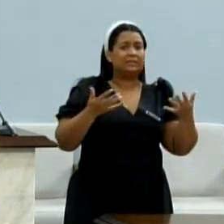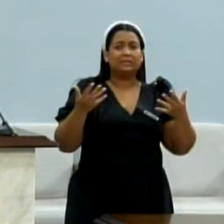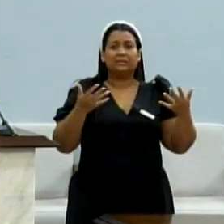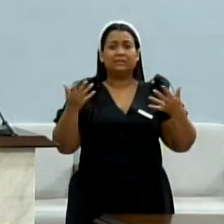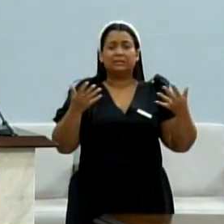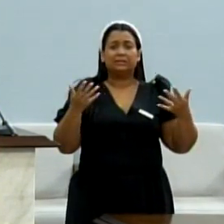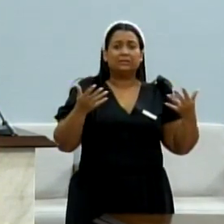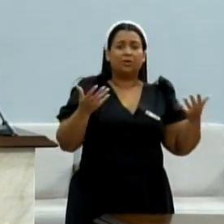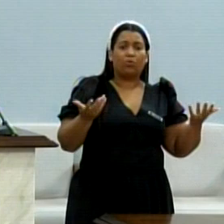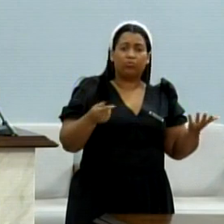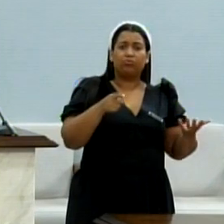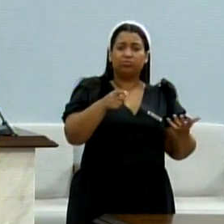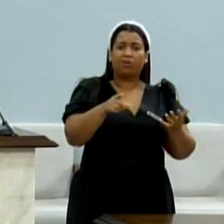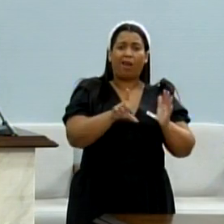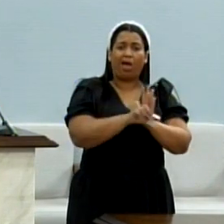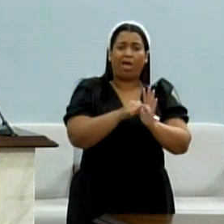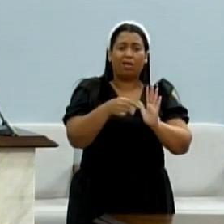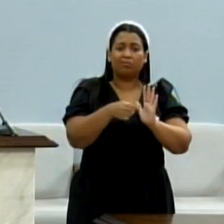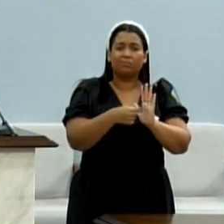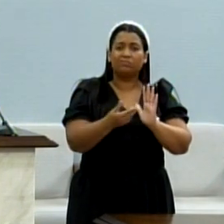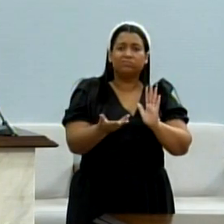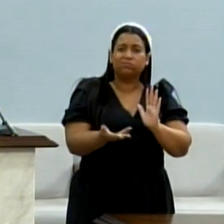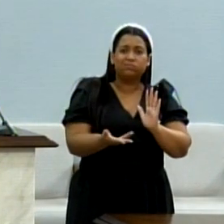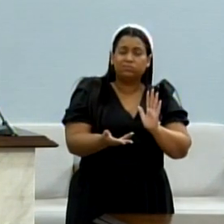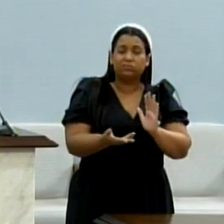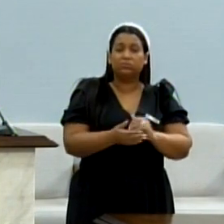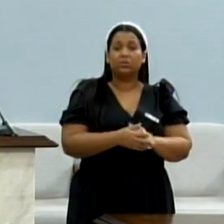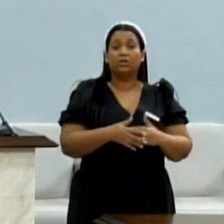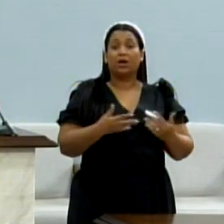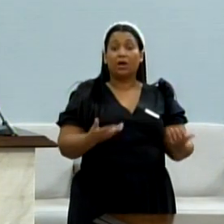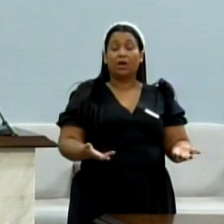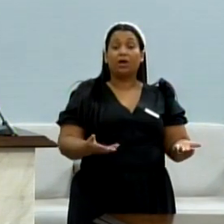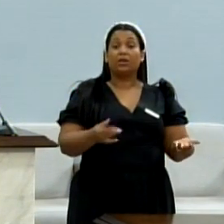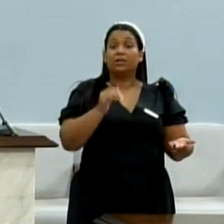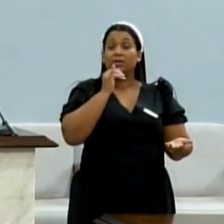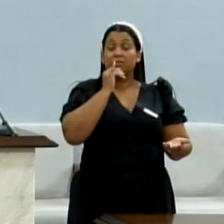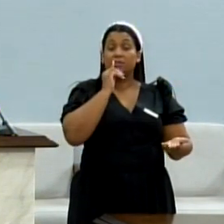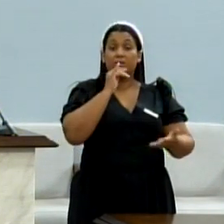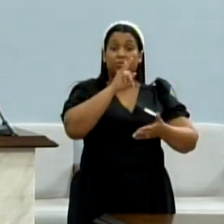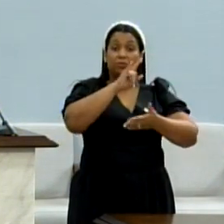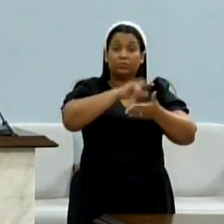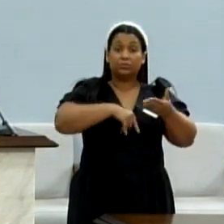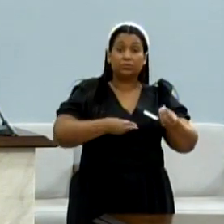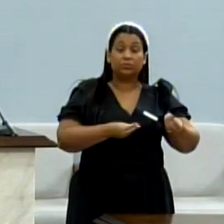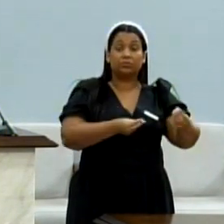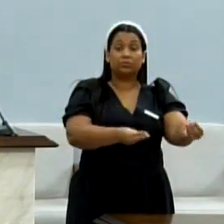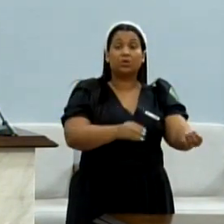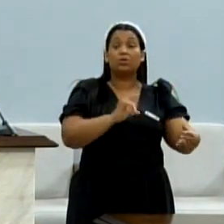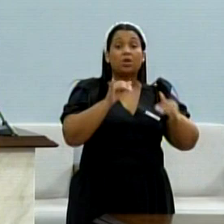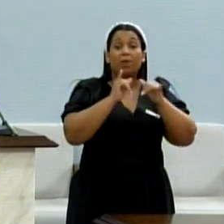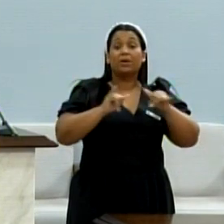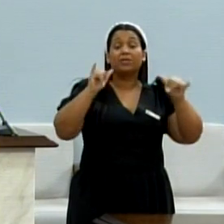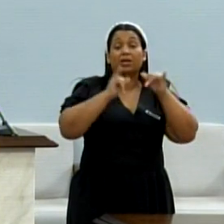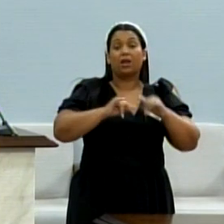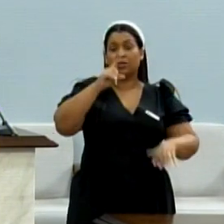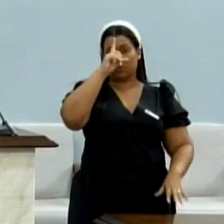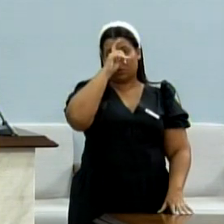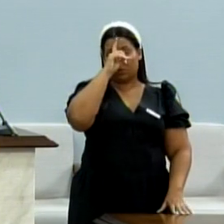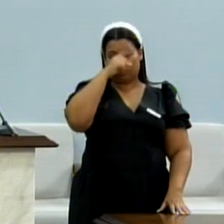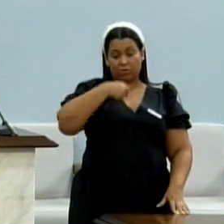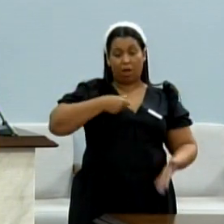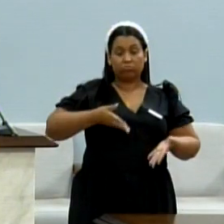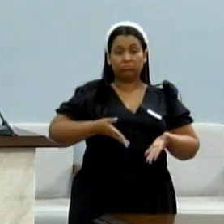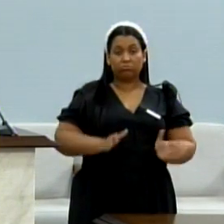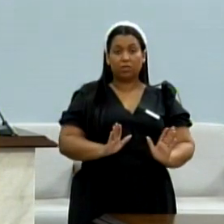lei. E ele saiu com o registro, apenas com uma declaração do hospital que ele